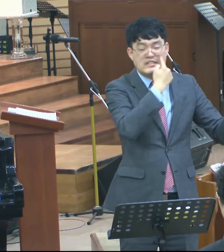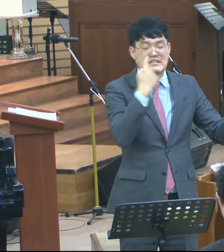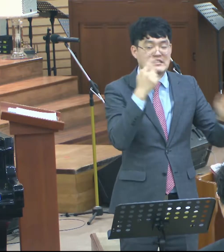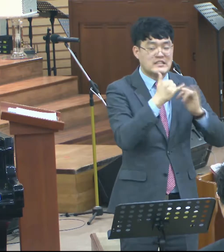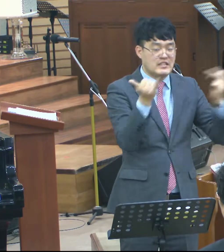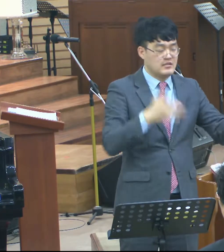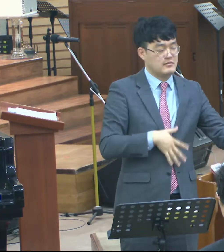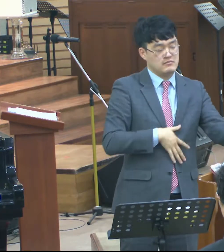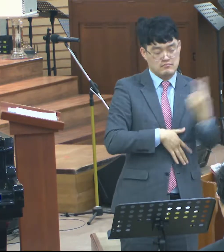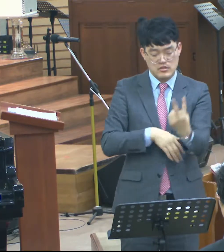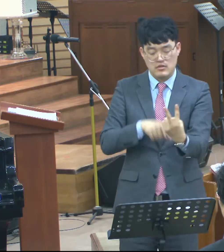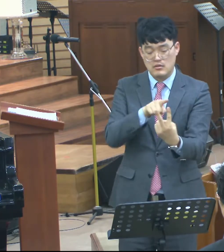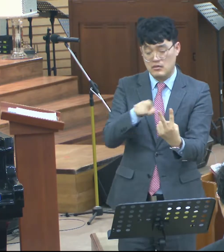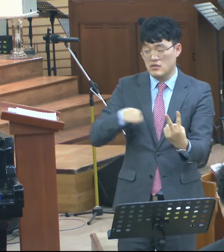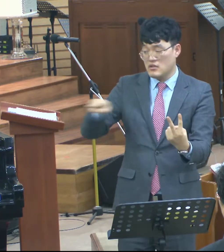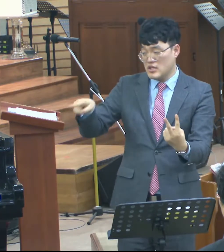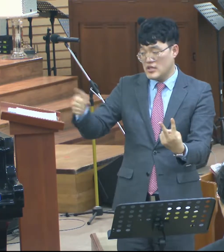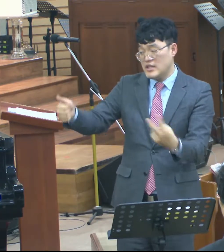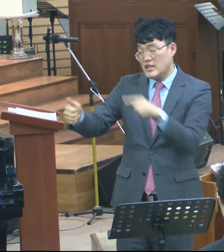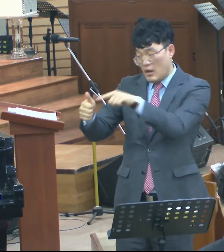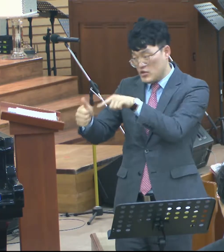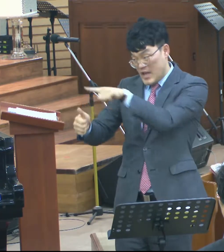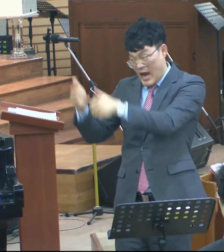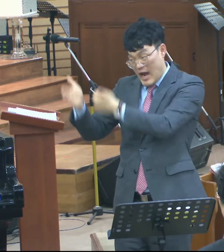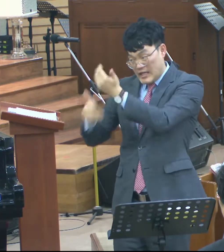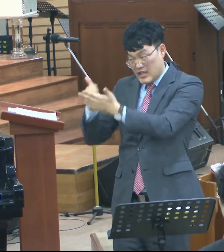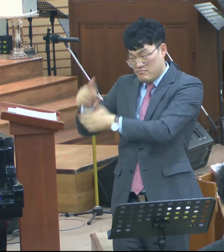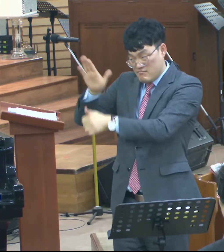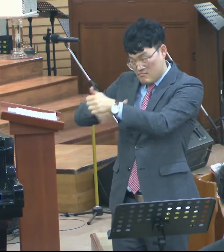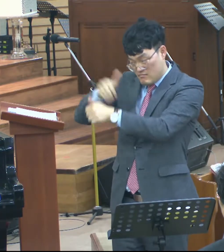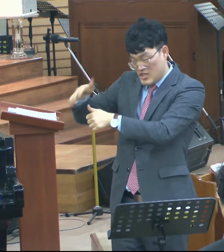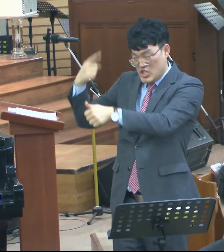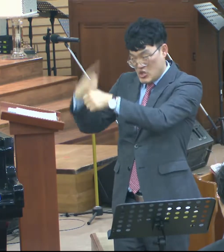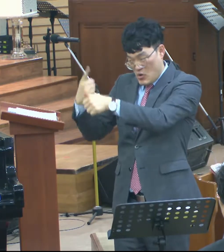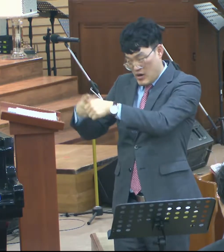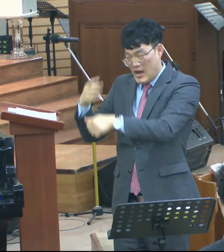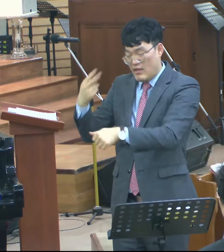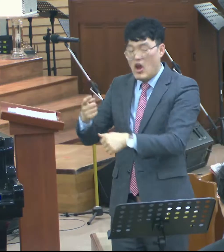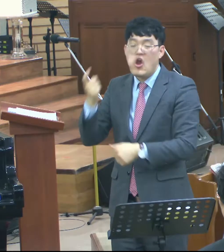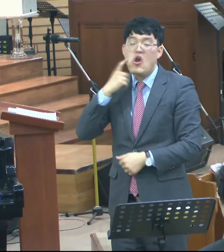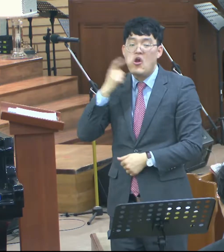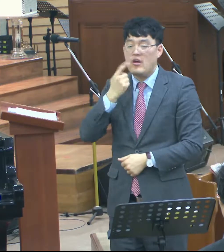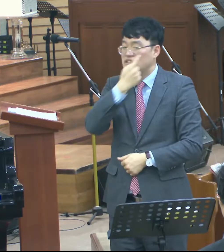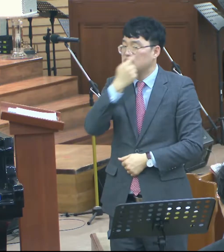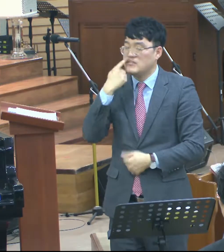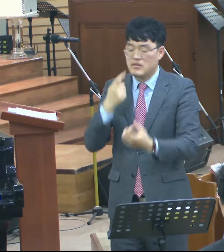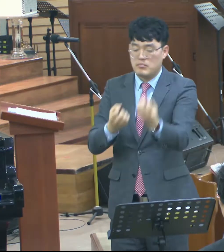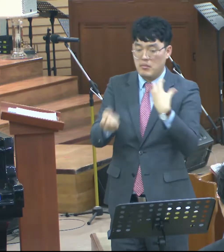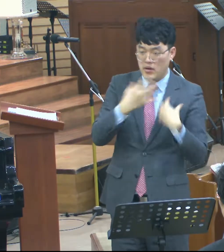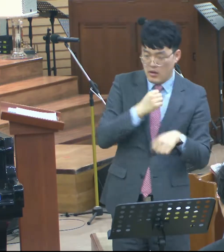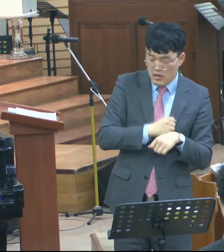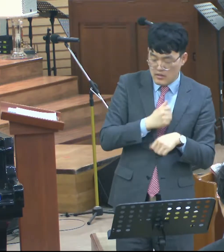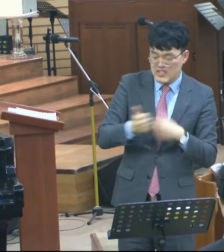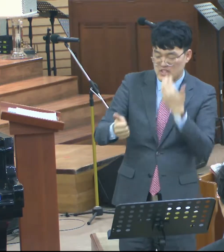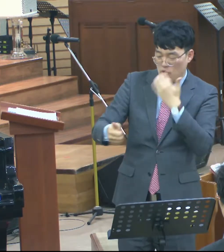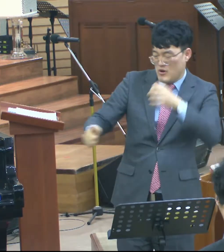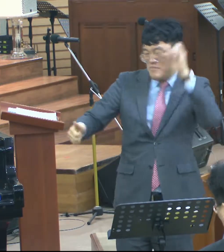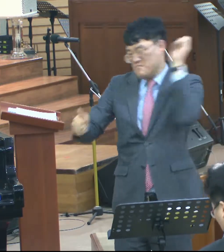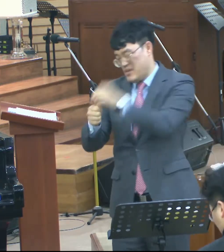내용이었어요. 이 비겁한 리더들이 그 말 그대로 해서 나봇이 돌에 맞아 죽었습니다.